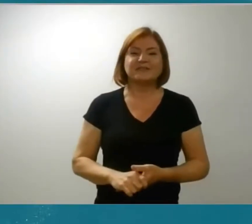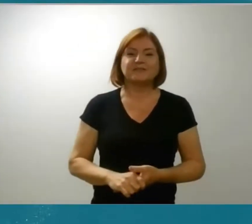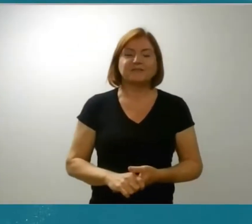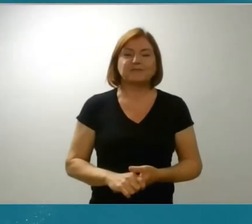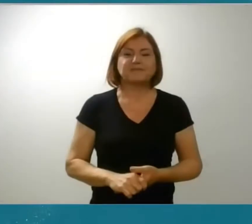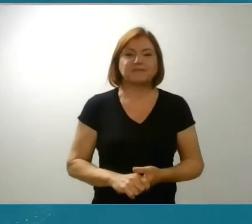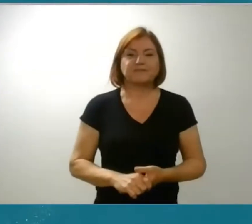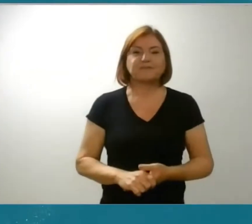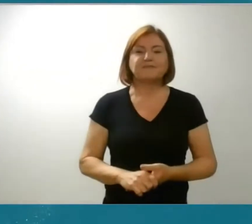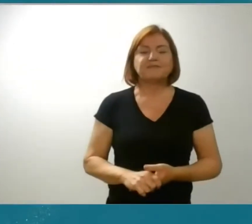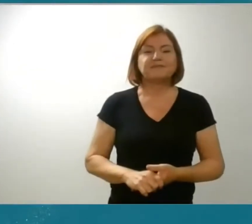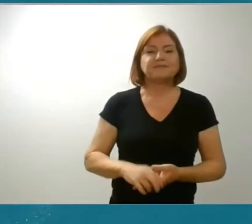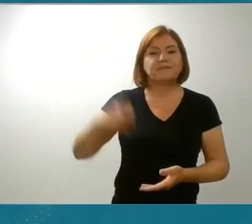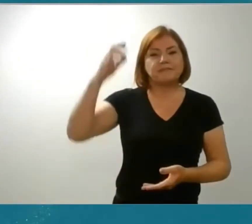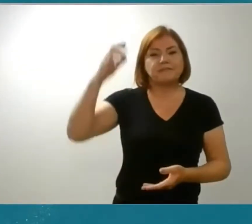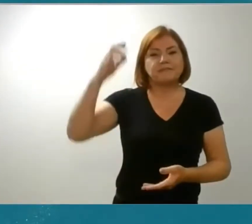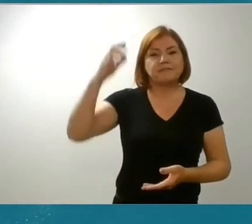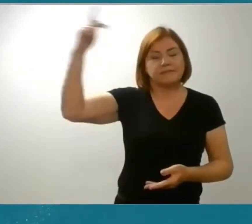31.